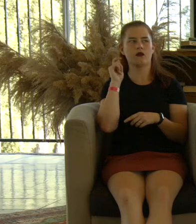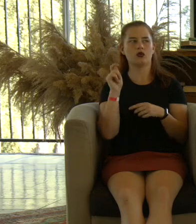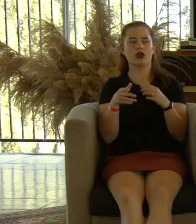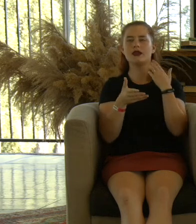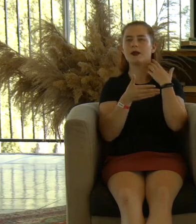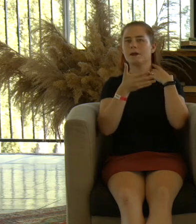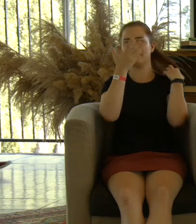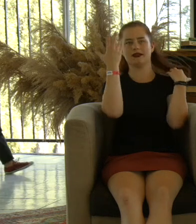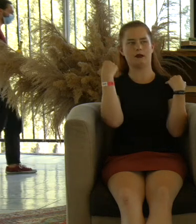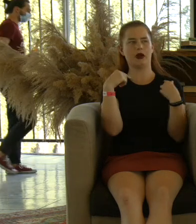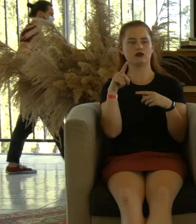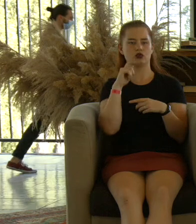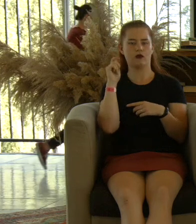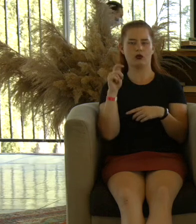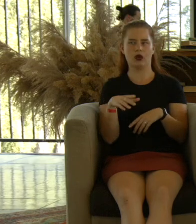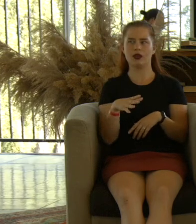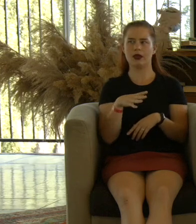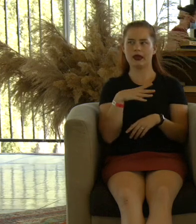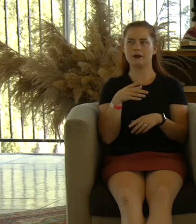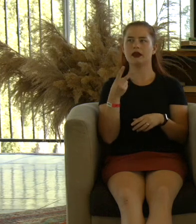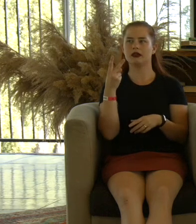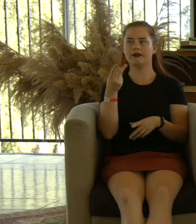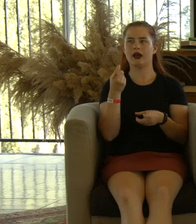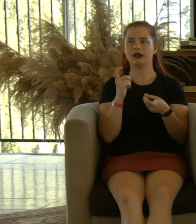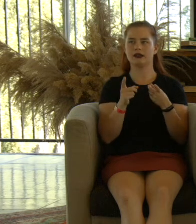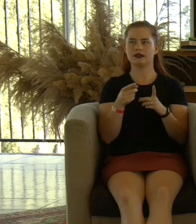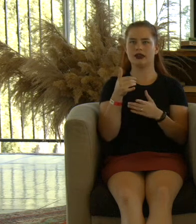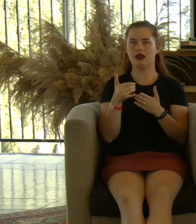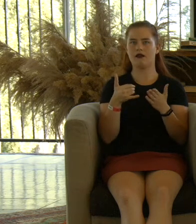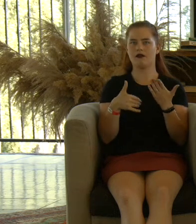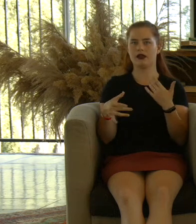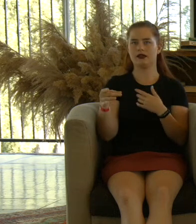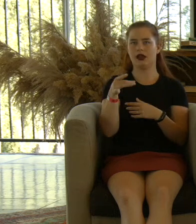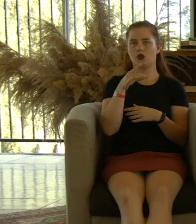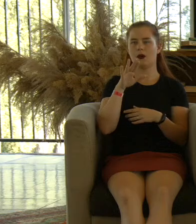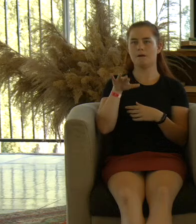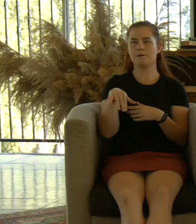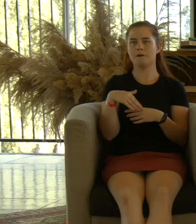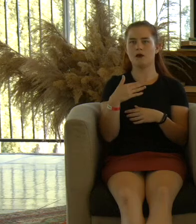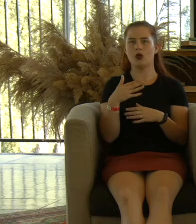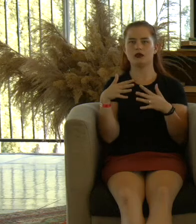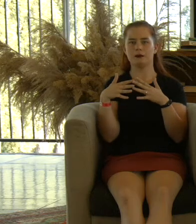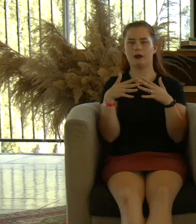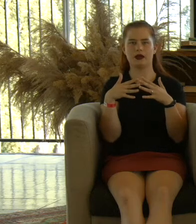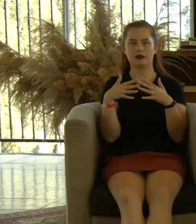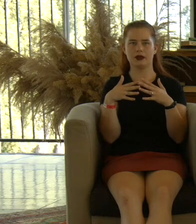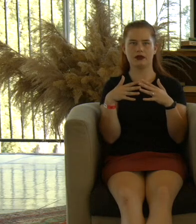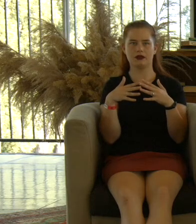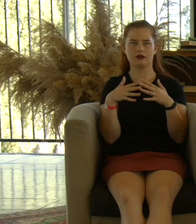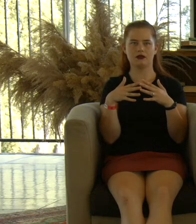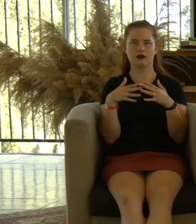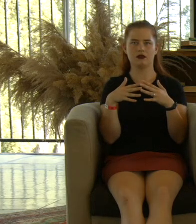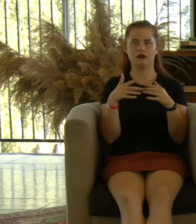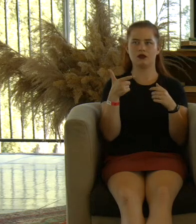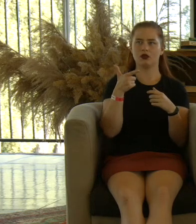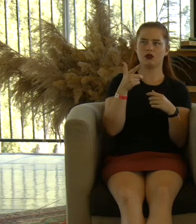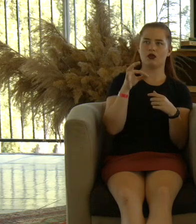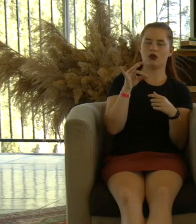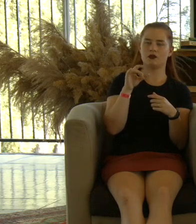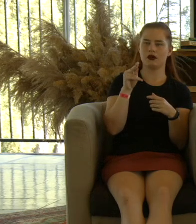забываем, что в Украине было два истинно винных региона. У нас просто после борьбы Горбачева,